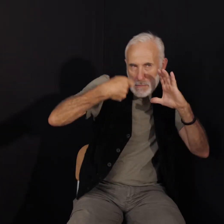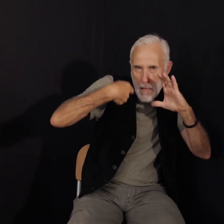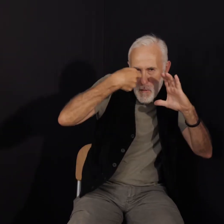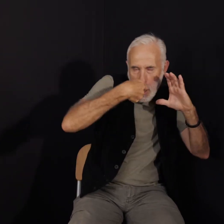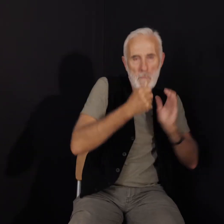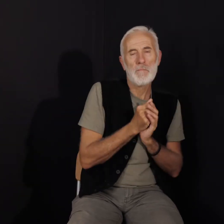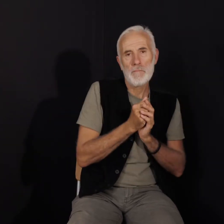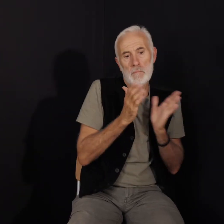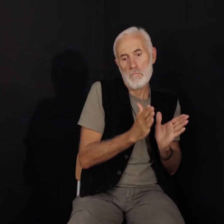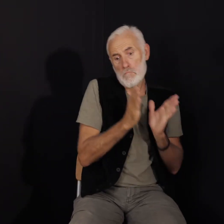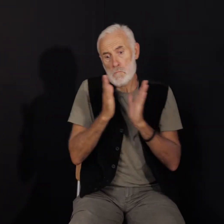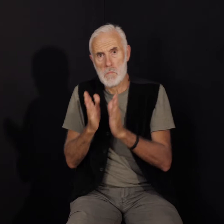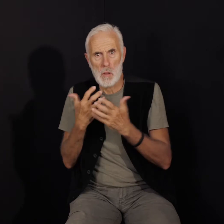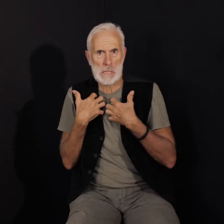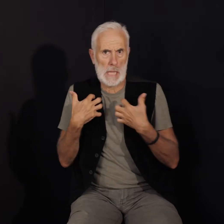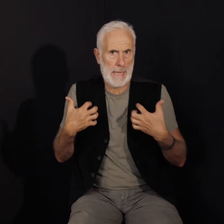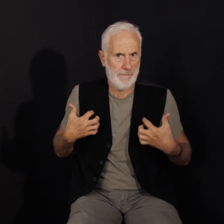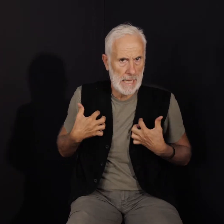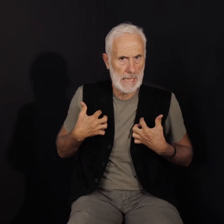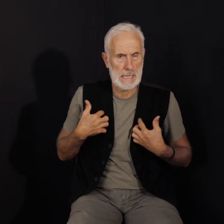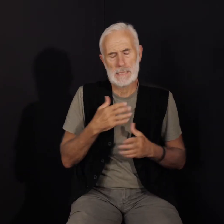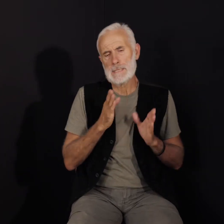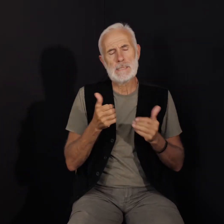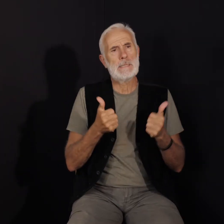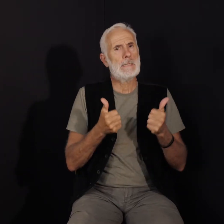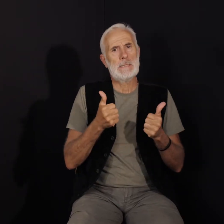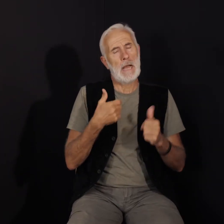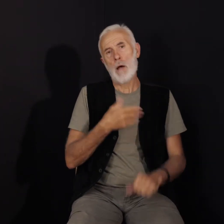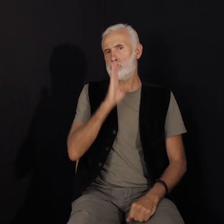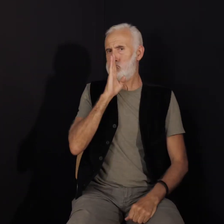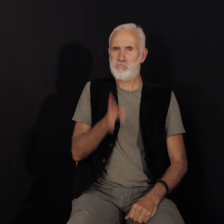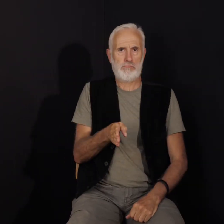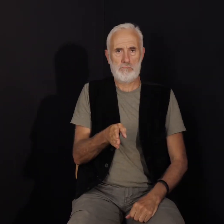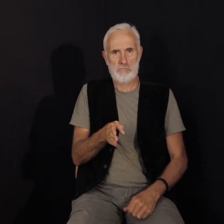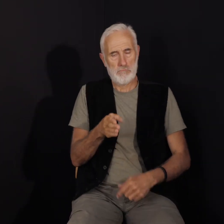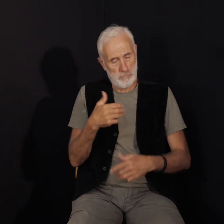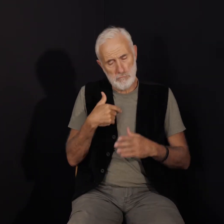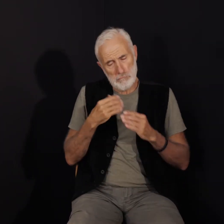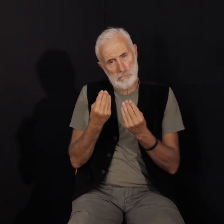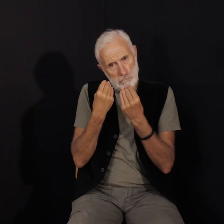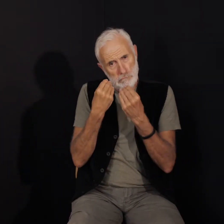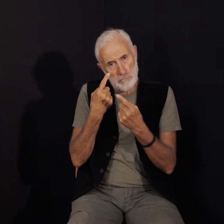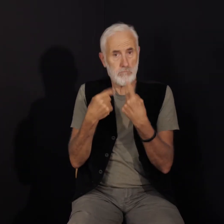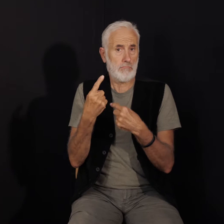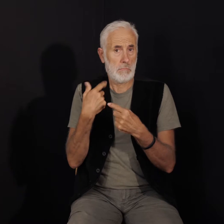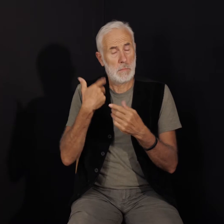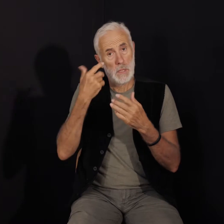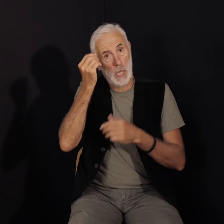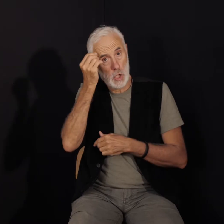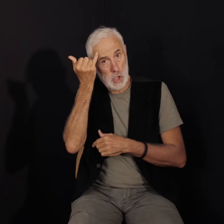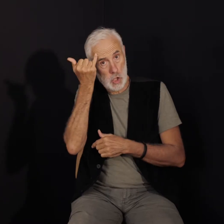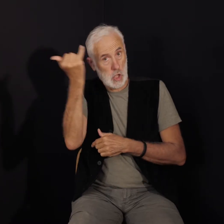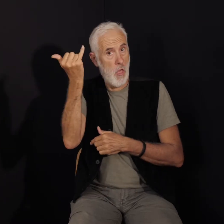plus scientifique. Donc j'ai opté pour un parcours scientifique, je suis devenue ingénieure, j'ai suivi une formation d'ingénieur, en me disant que